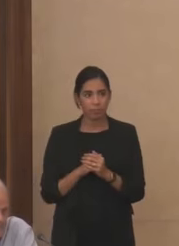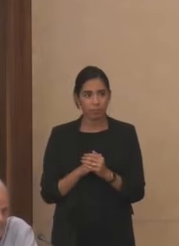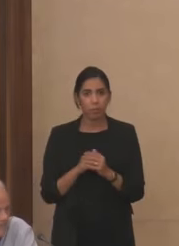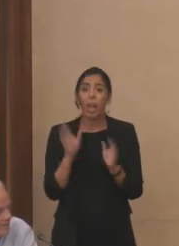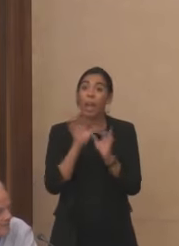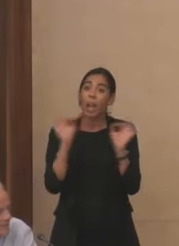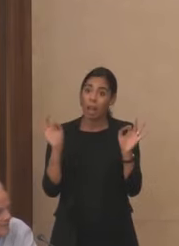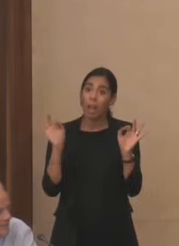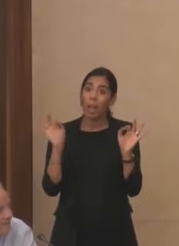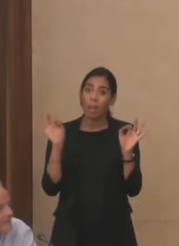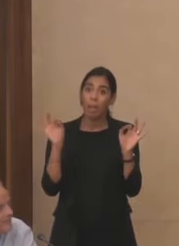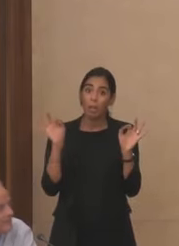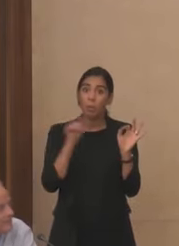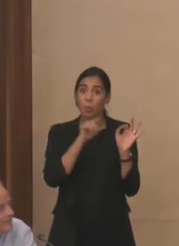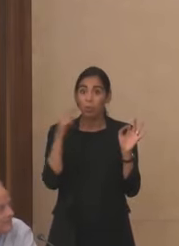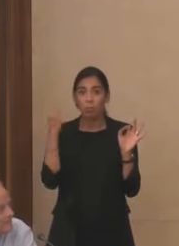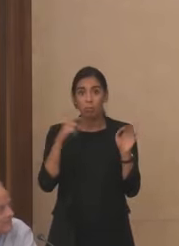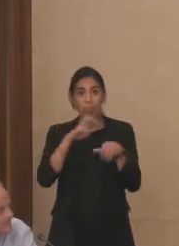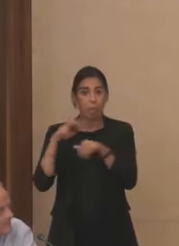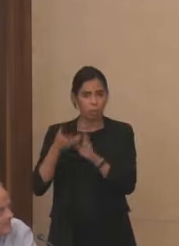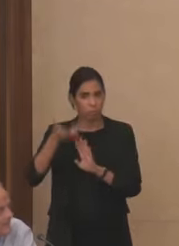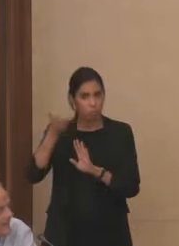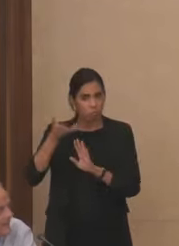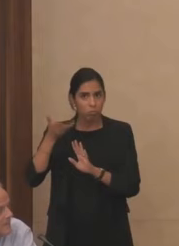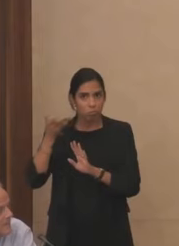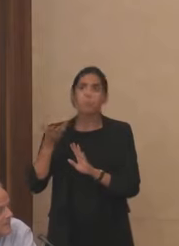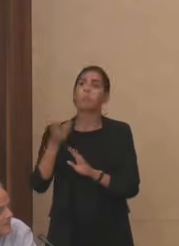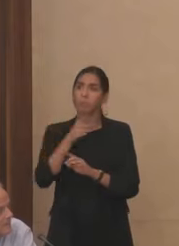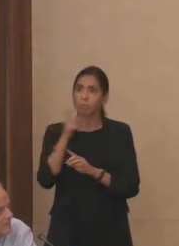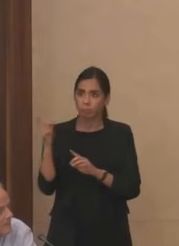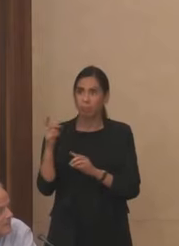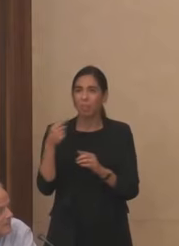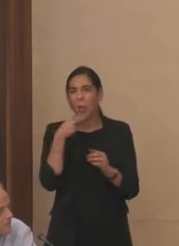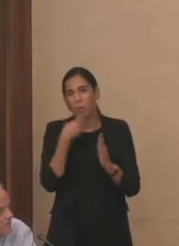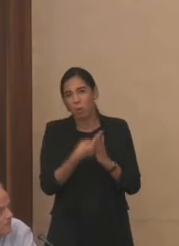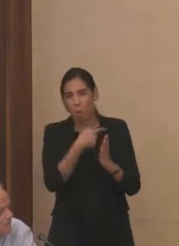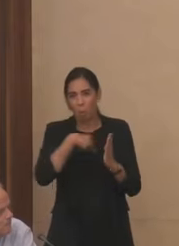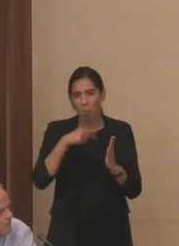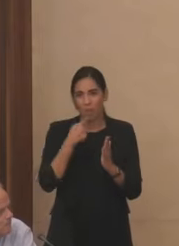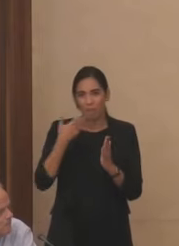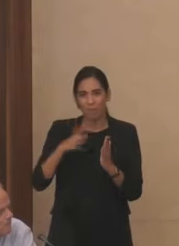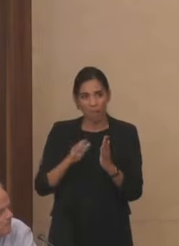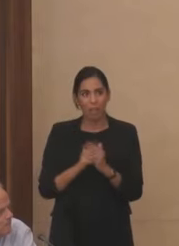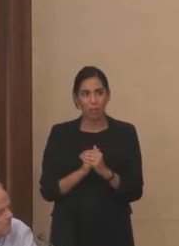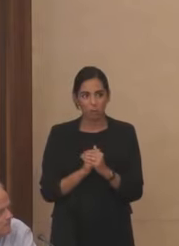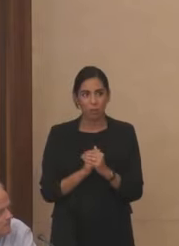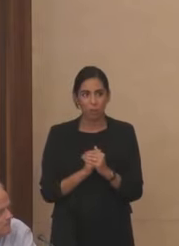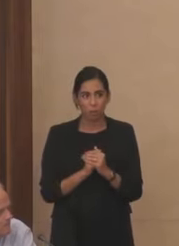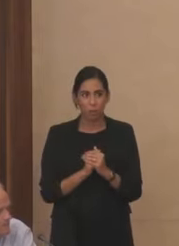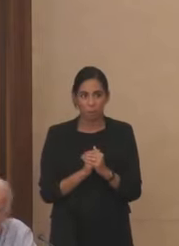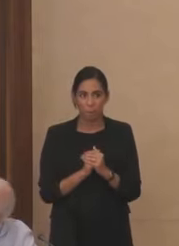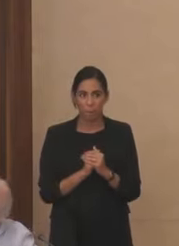anche citato, l'ha detto: ho imparato a curare il Covid dai medici di Milano, un professore che ha parlato oggi, che io non nomino.